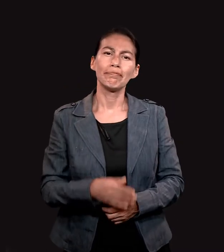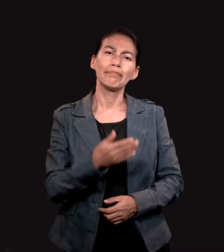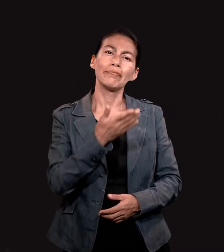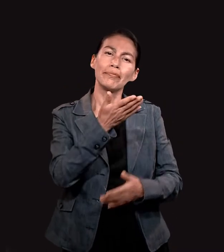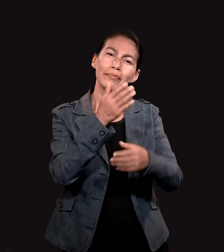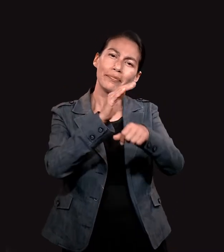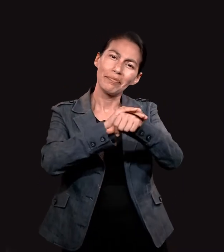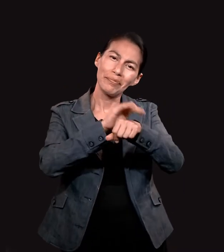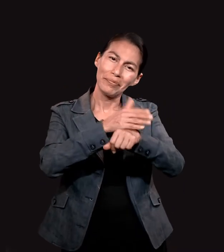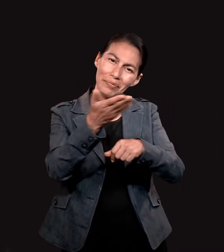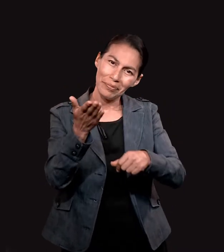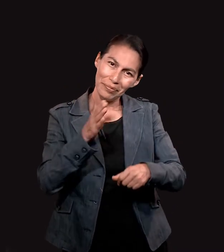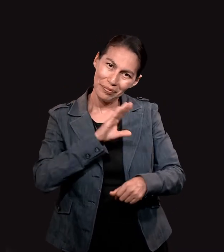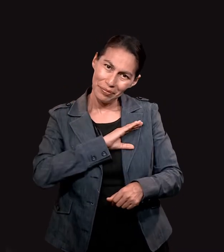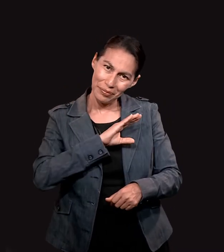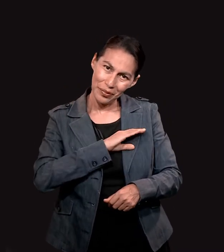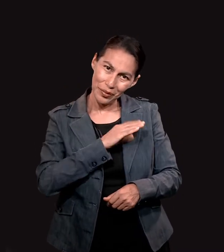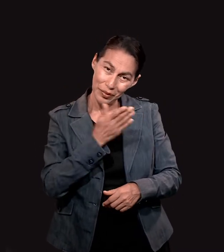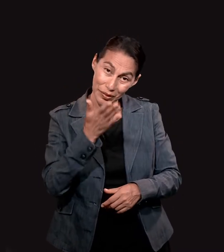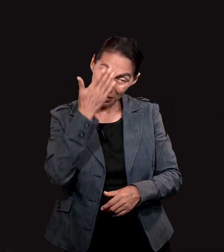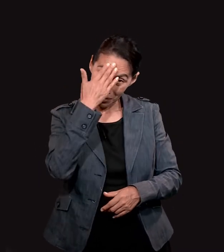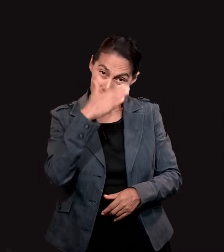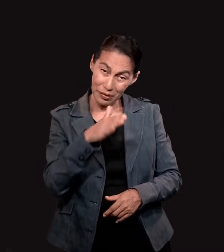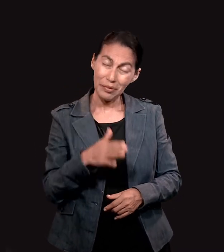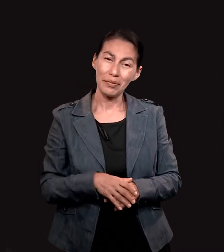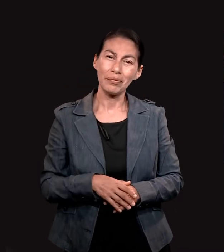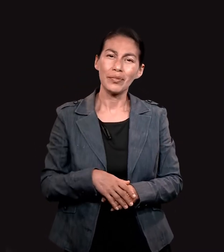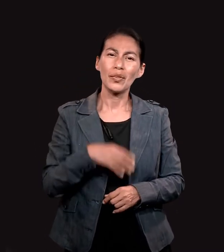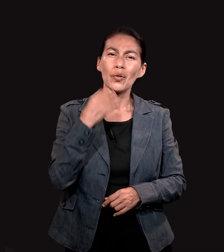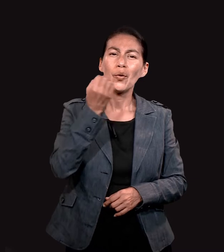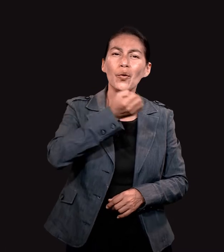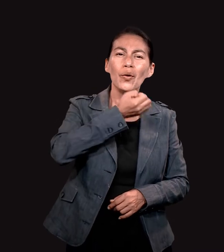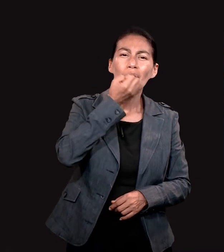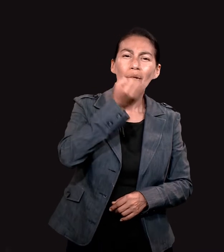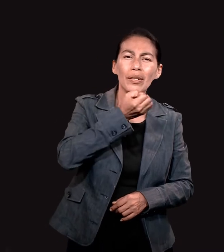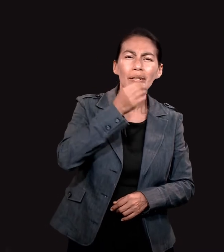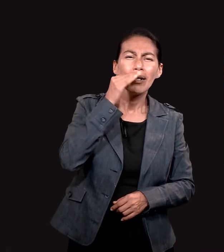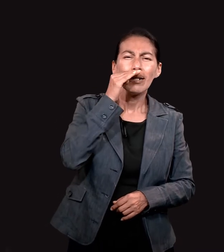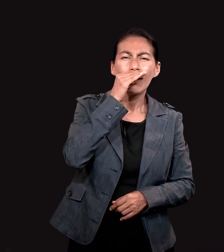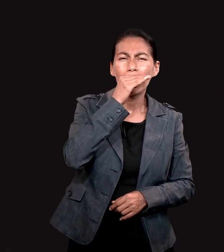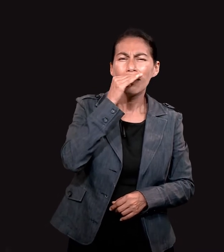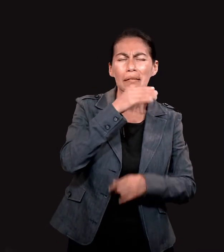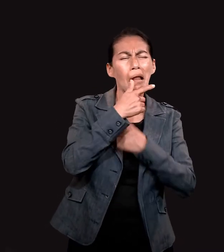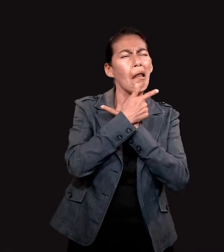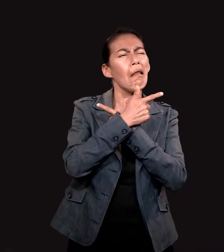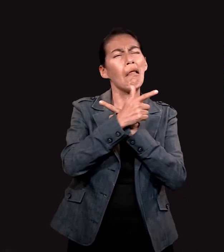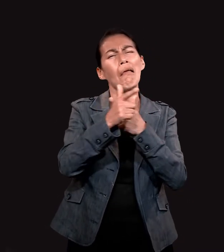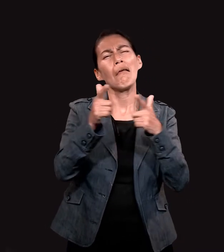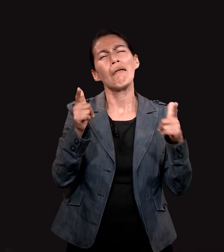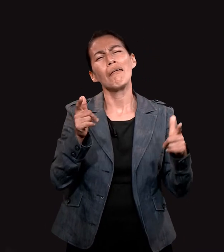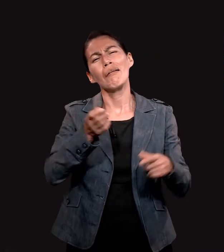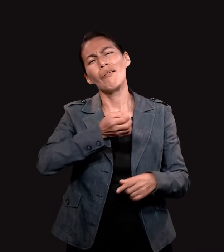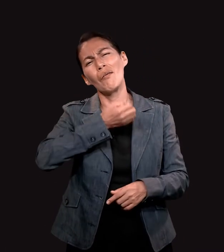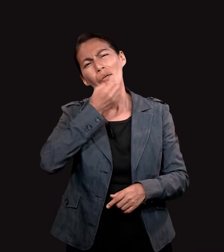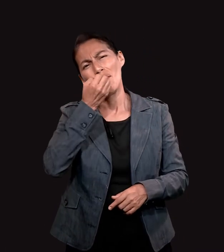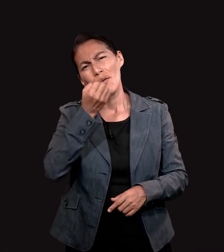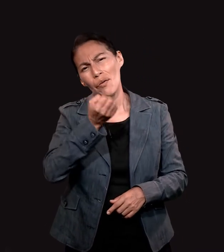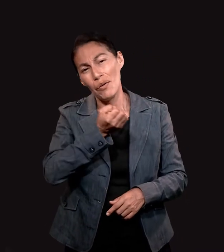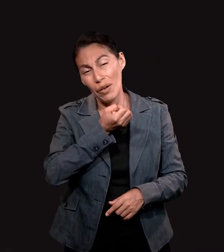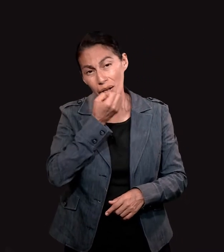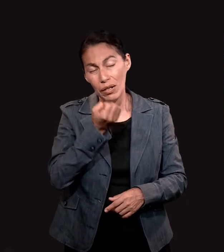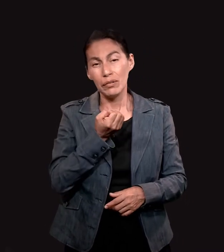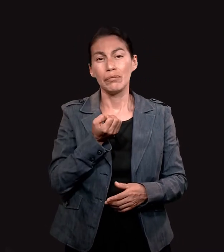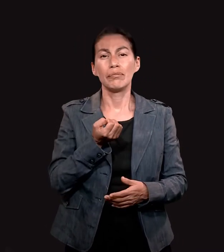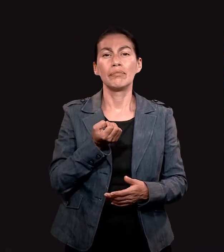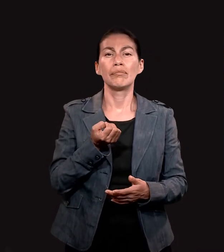amigos, como ustedes pueden apreciar, orar es gratis. Podemos orar